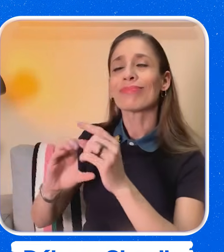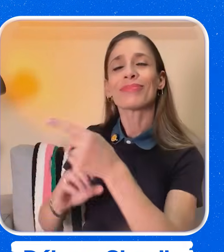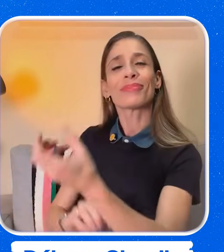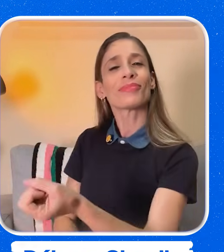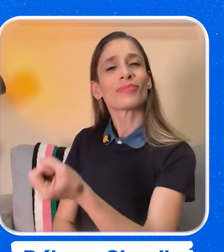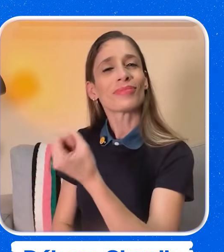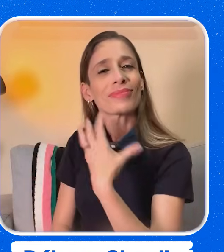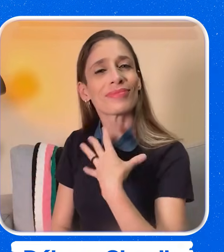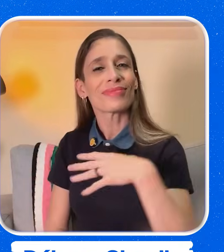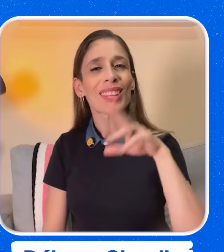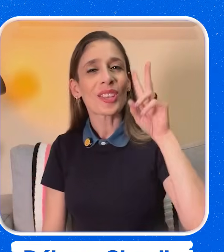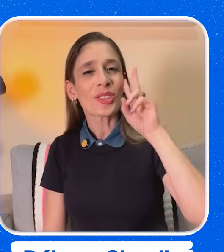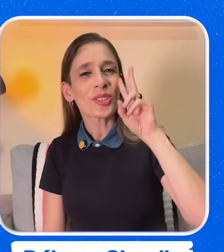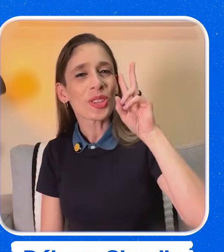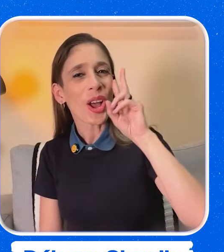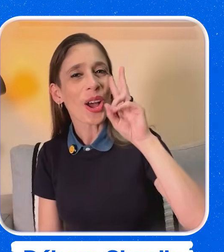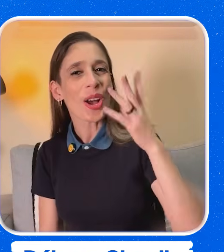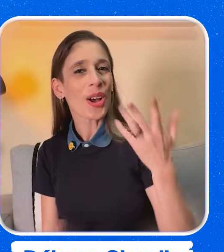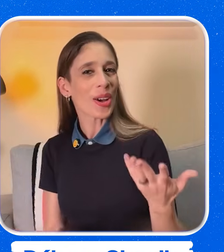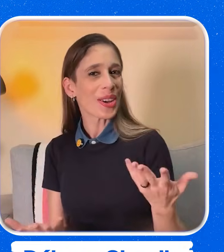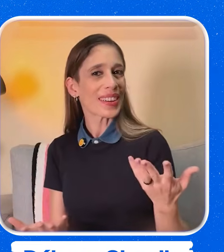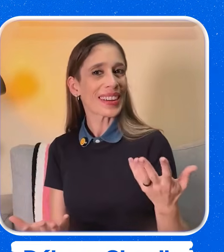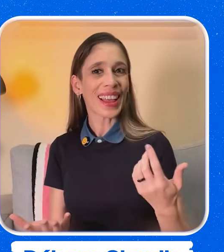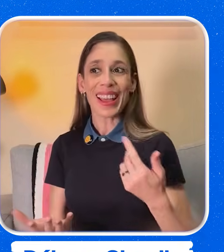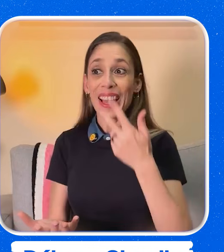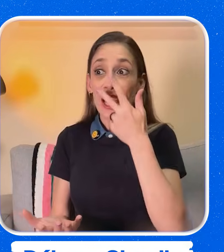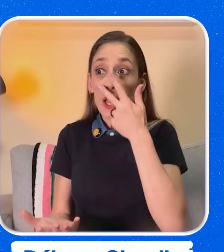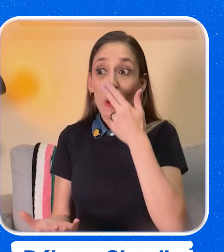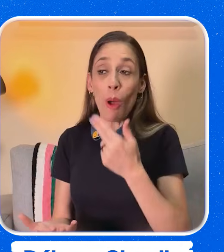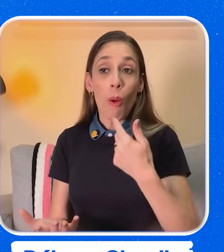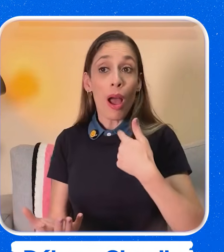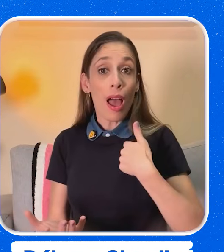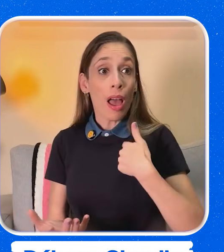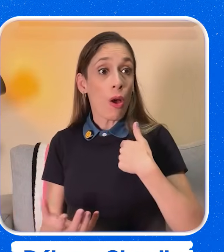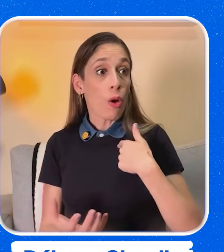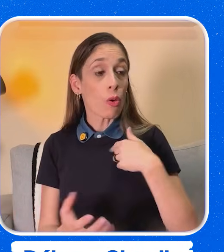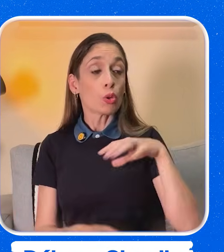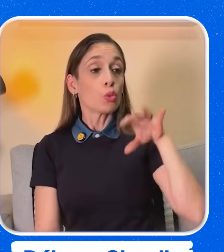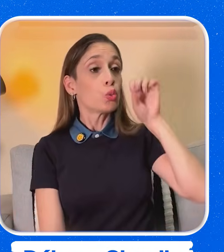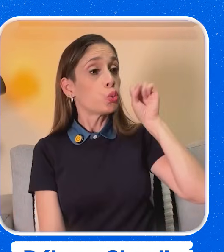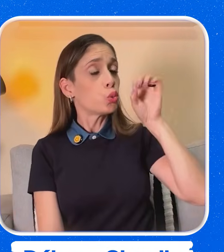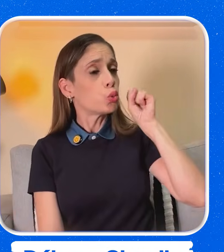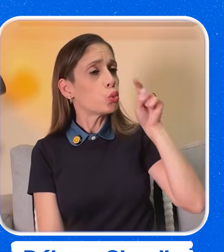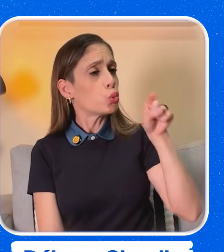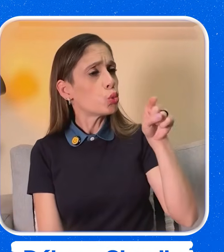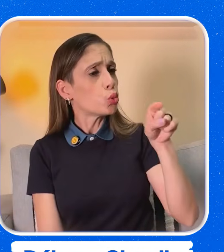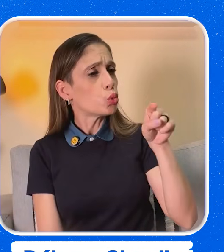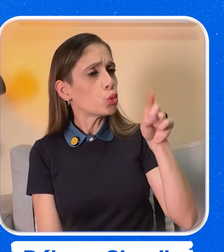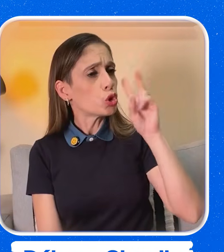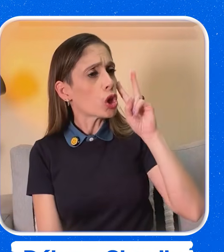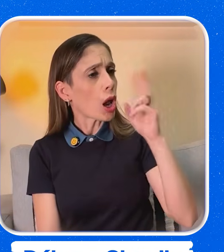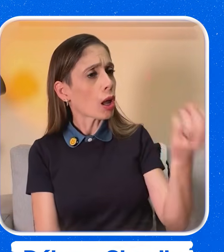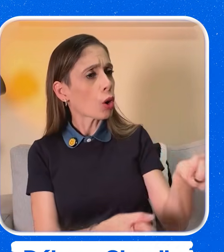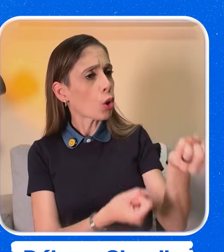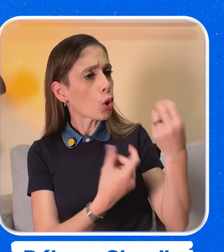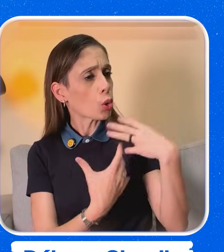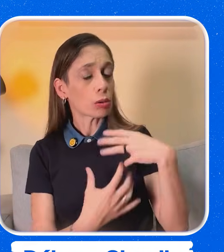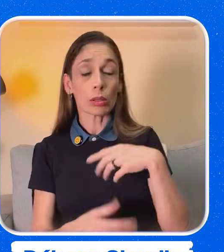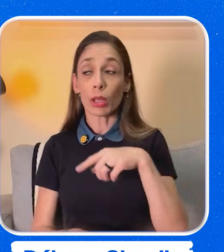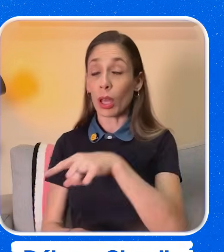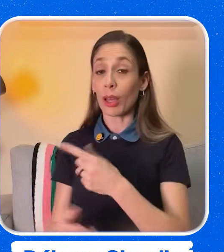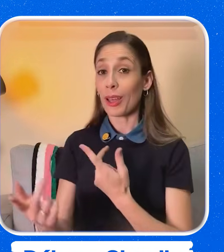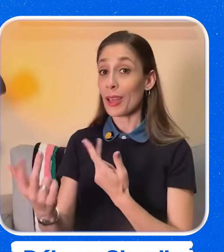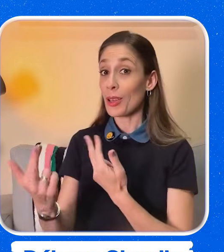história dela, da mesma forma que eu sento para escutar uma pessoa ouvinte. Então, é a partir desse diálogo, né, através